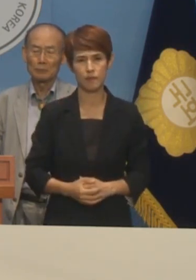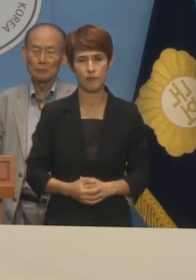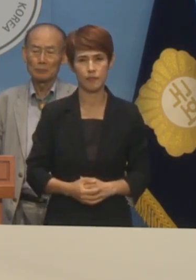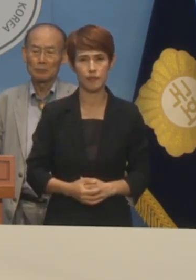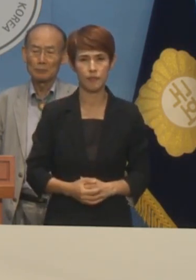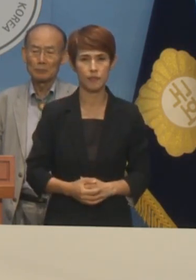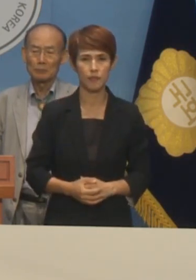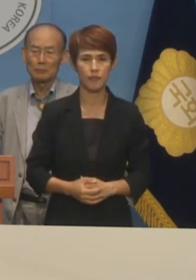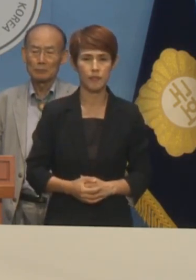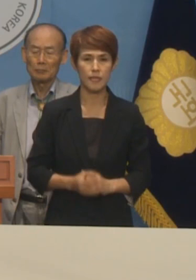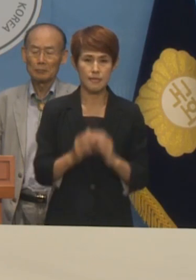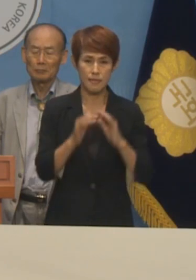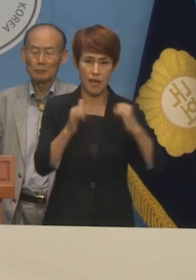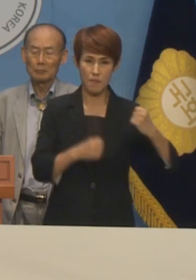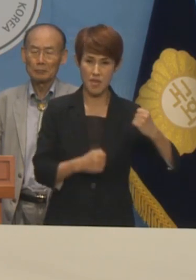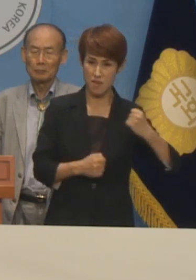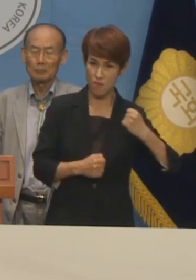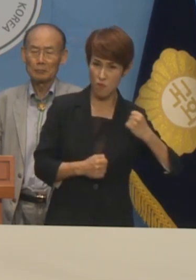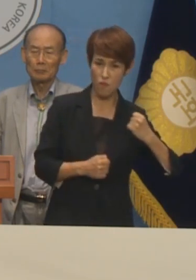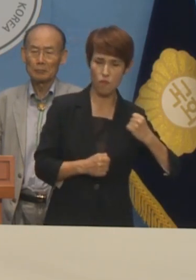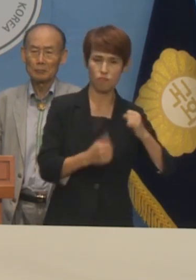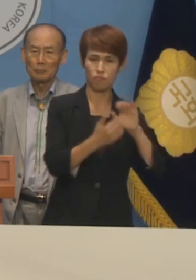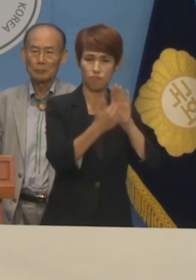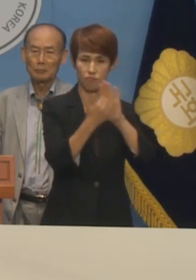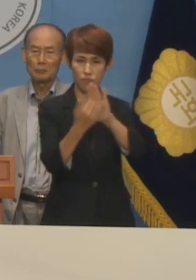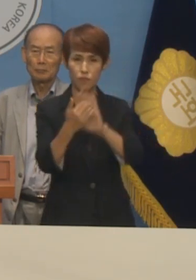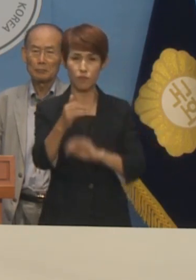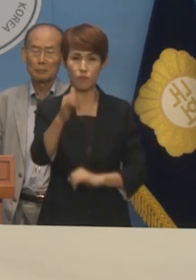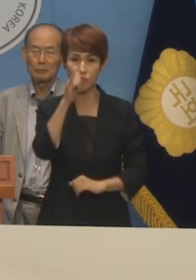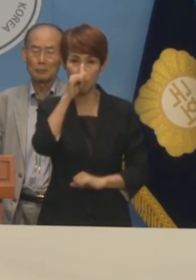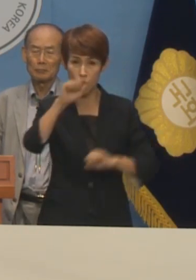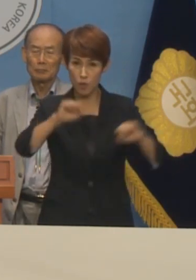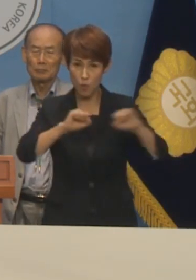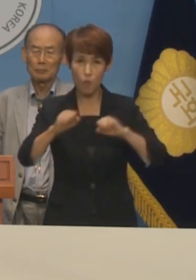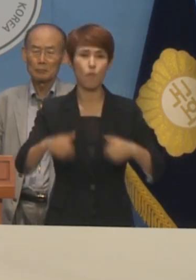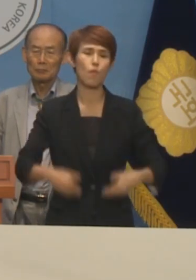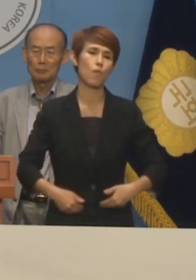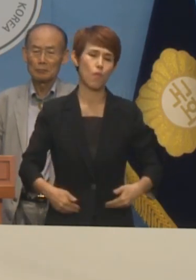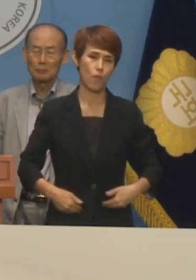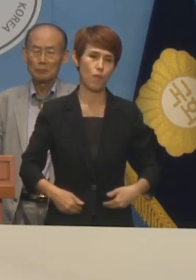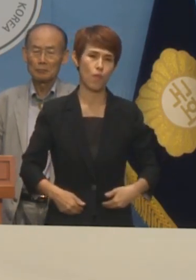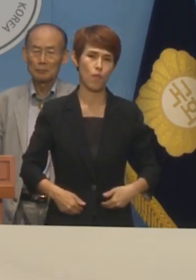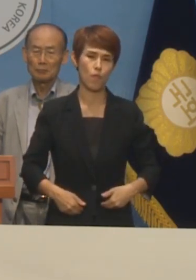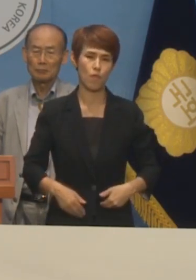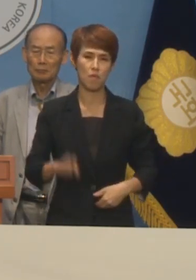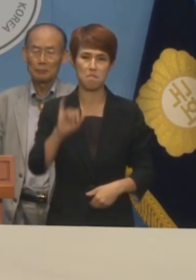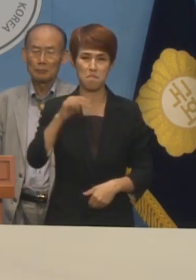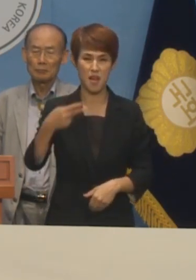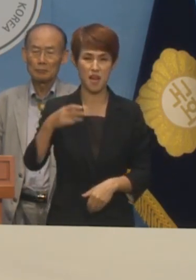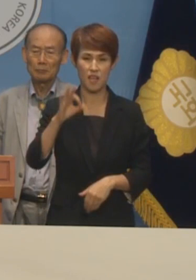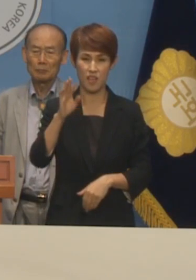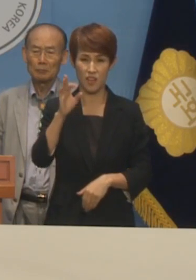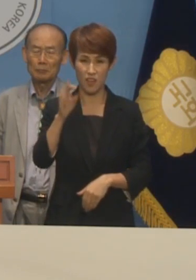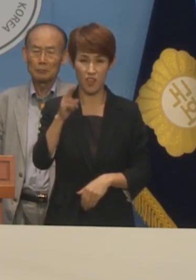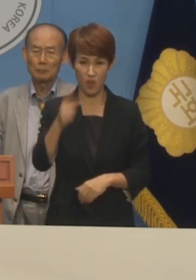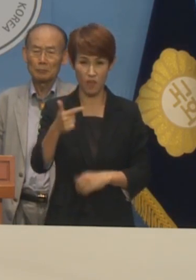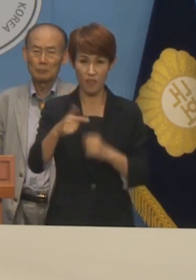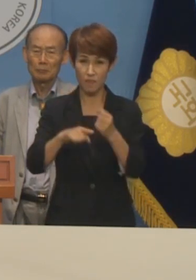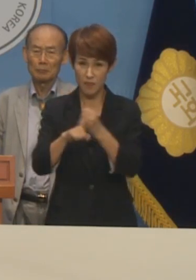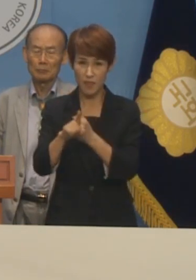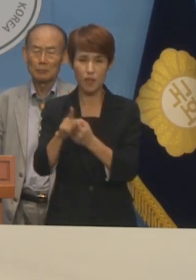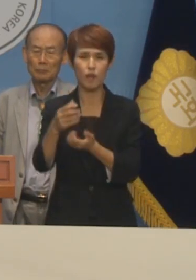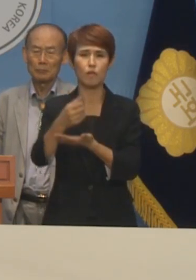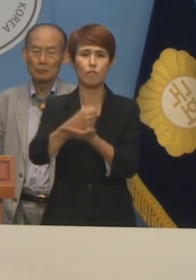불가항력일지라도 인간의 힘으로 막을 수 있는 주체적 활동이 필요한 것이다. 필연적은 숙명이 아니라